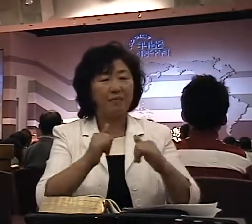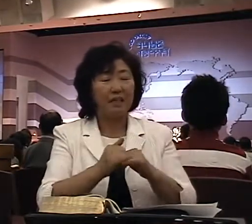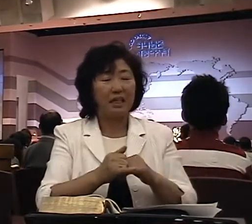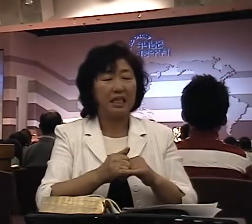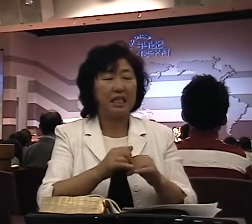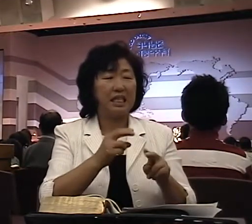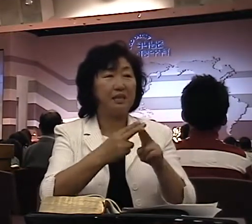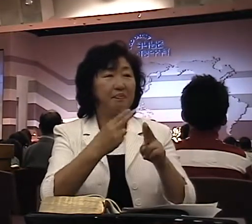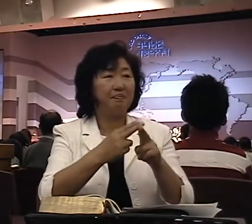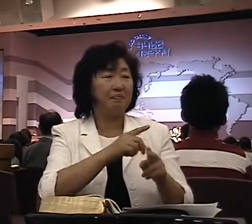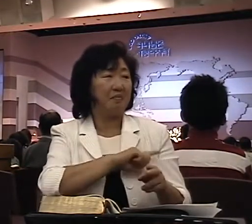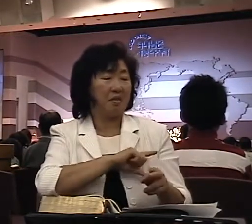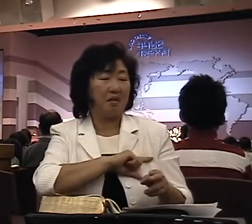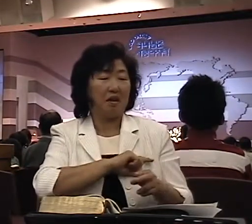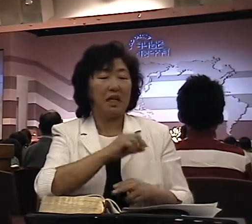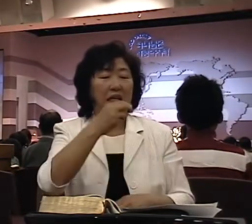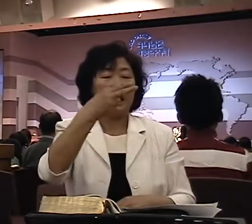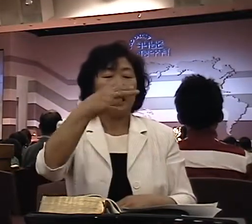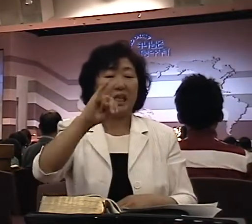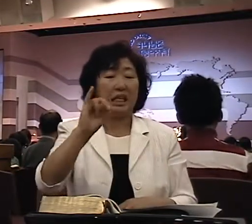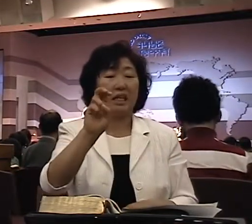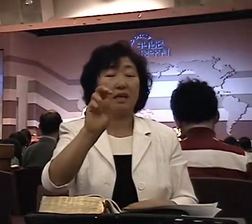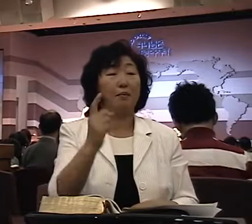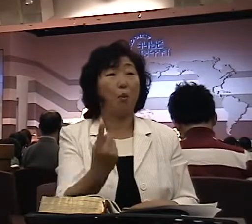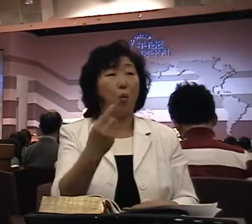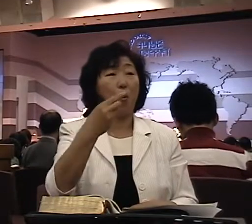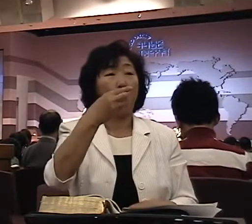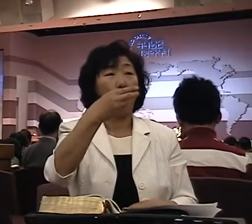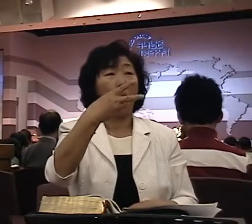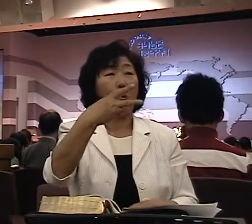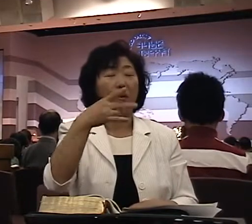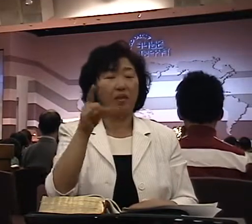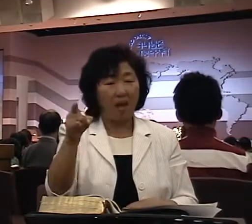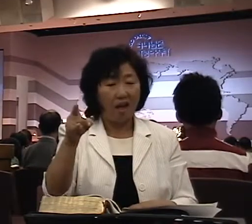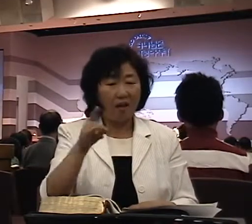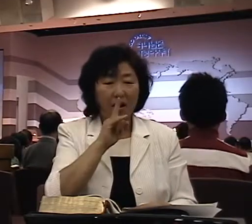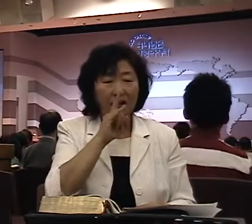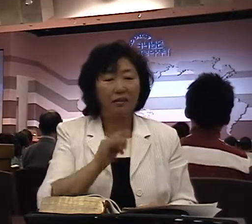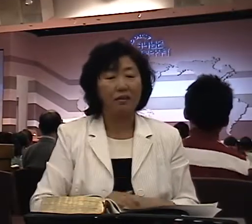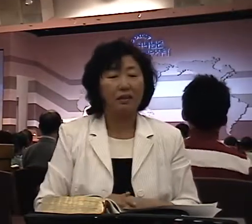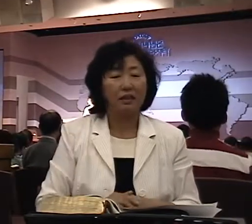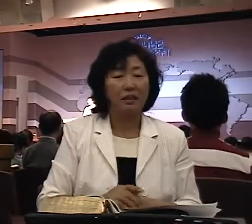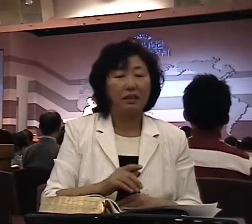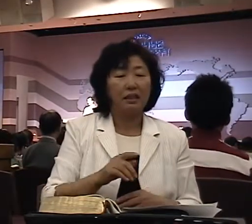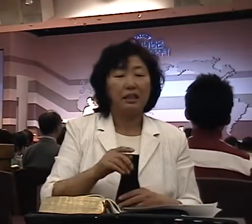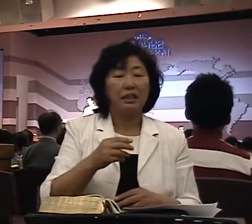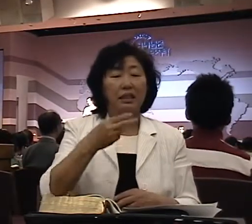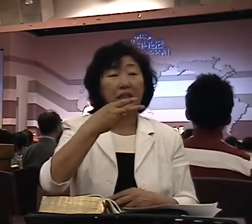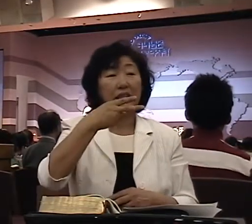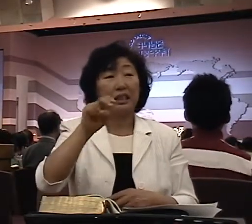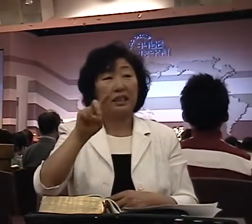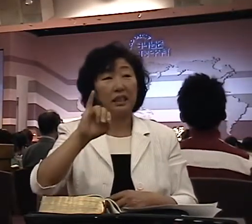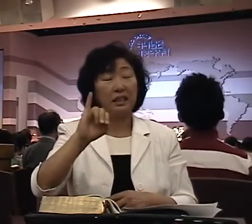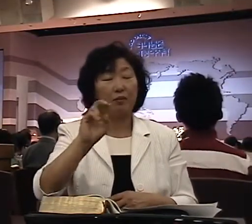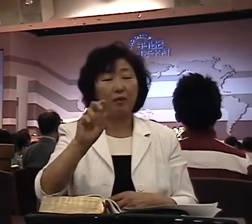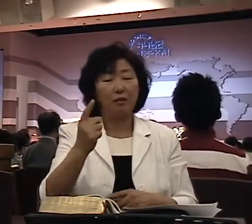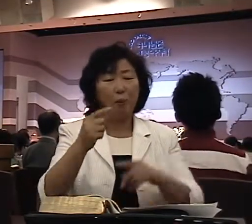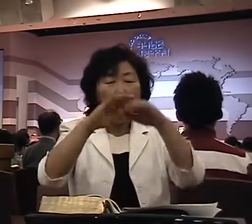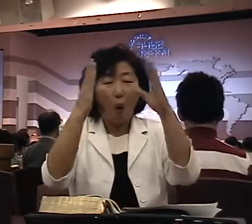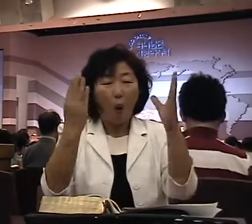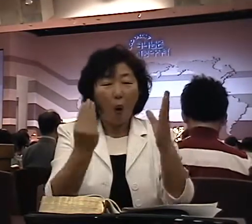디모데입니다. 하나님께서 그 말씀을 언제 디모데에게 하시냐 하면은 디모데의 모든 주위를 가리키면서